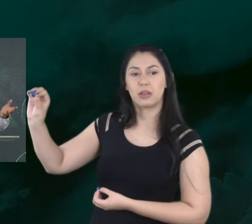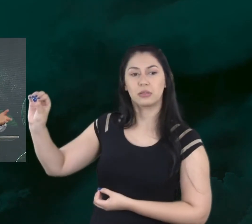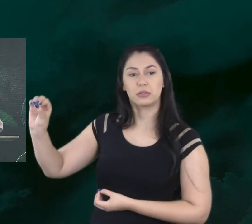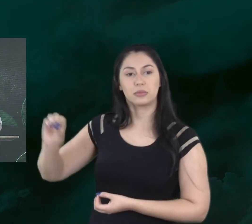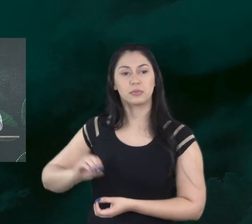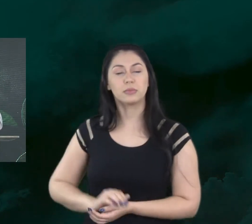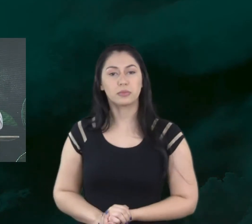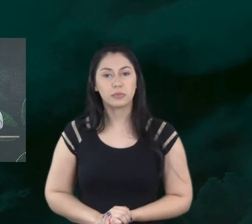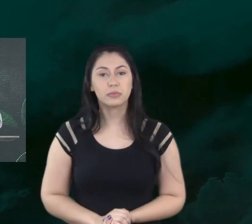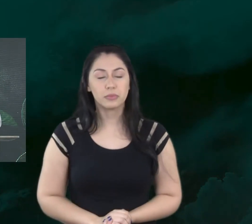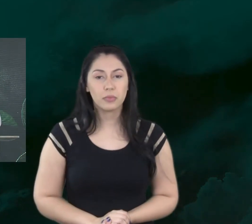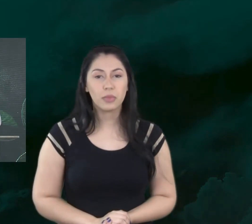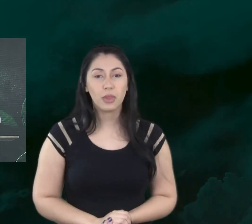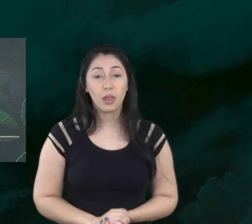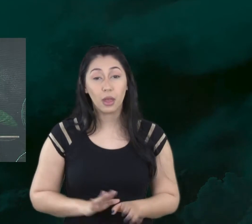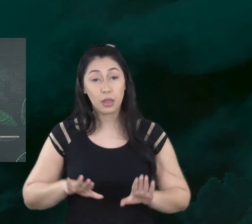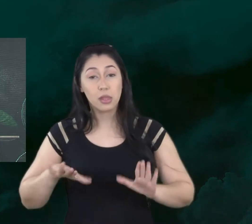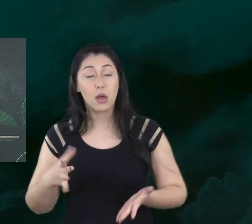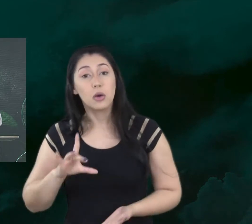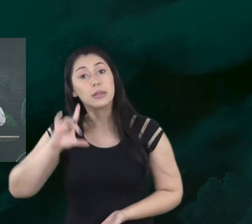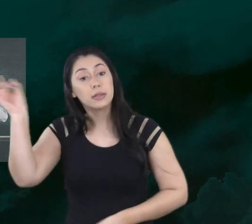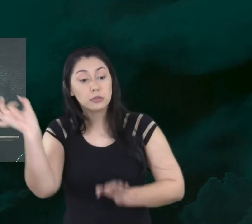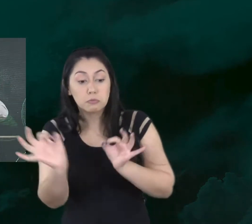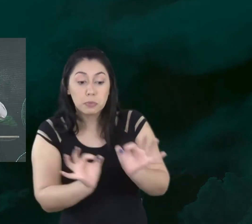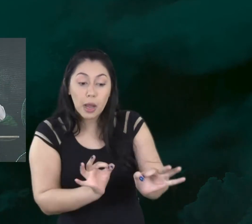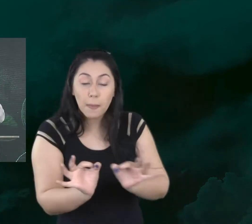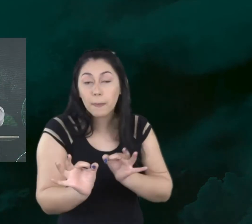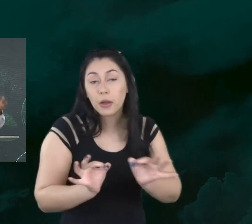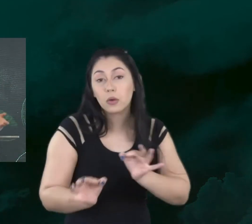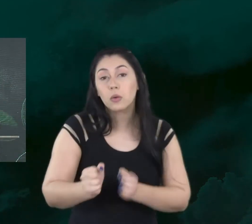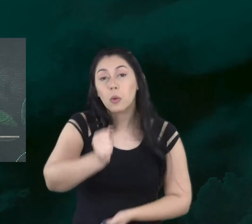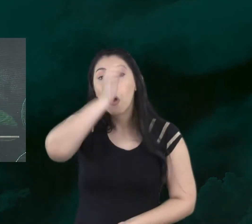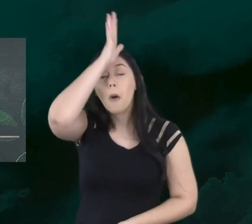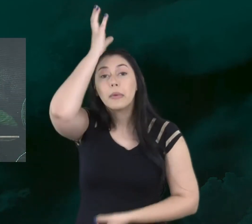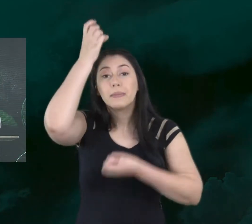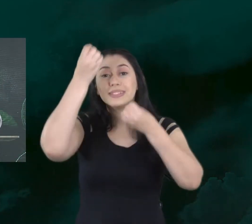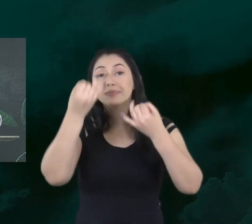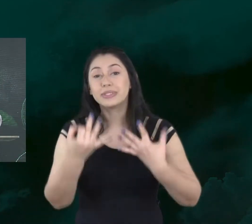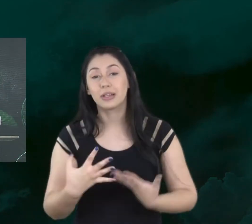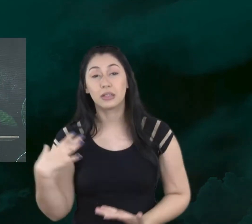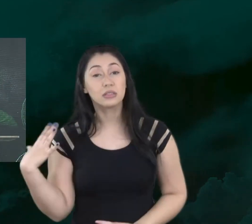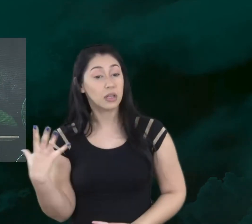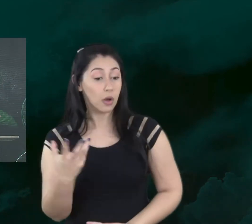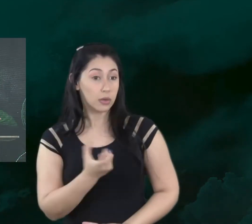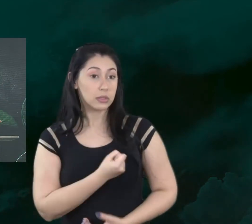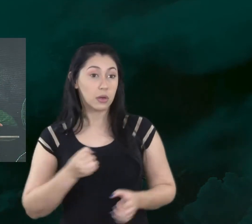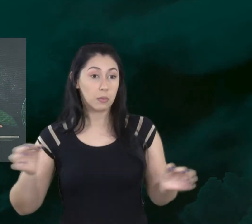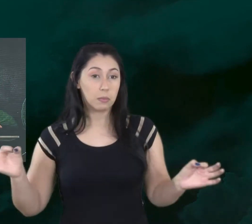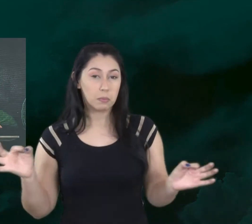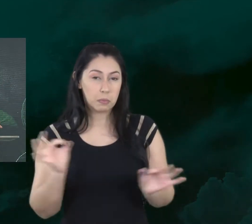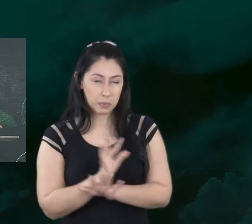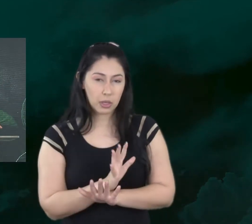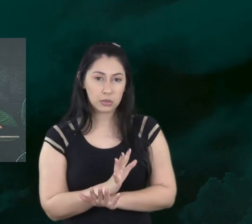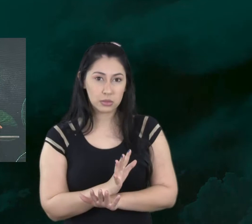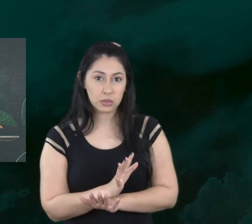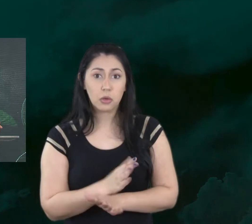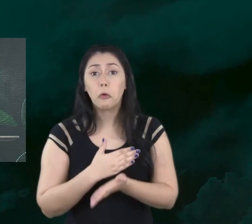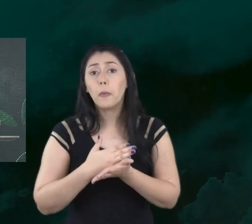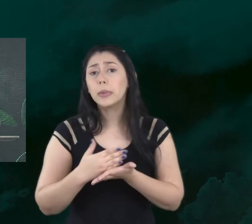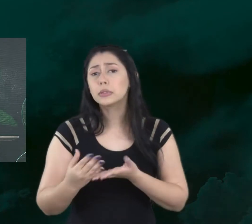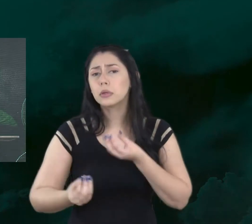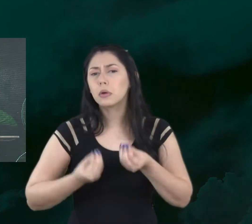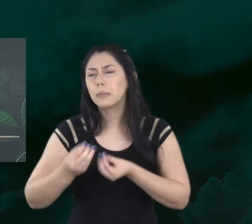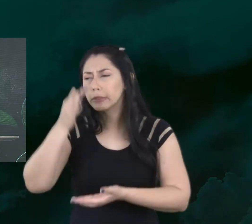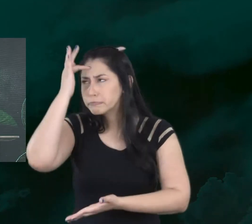então nos providenciou no livro de Romanos a plena salvação de Deus, que começa pela justificação pela